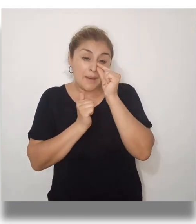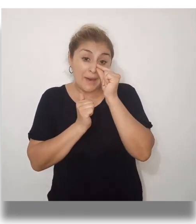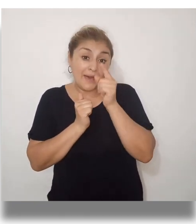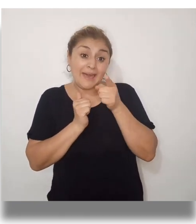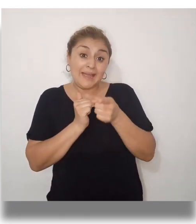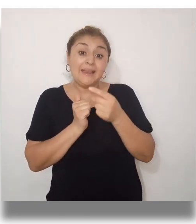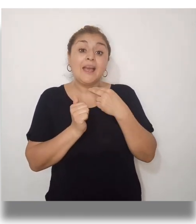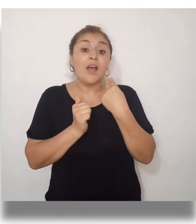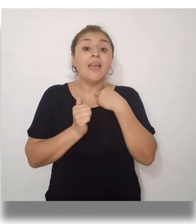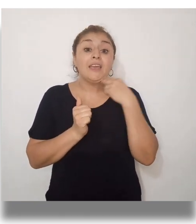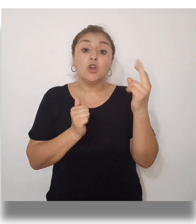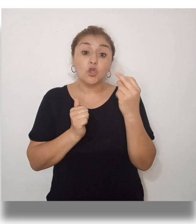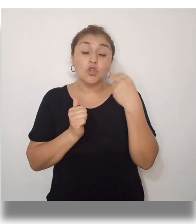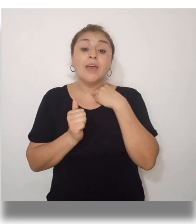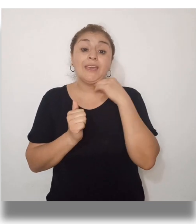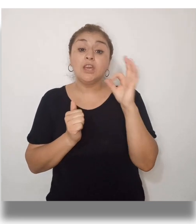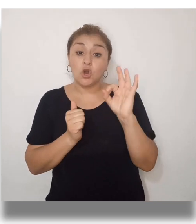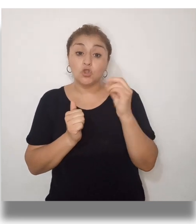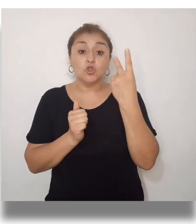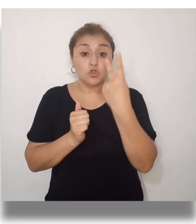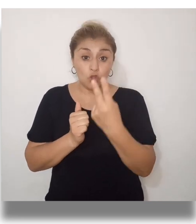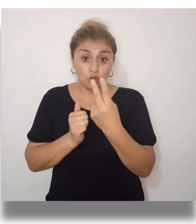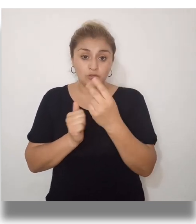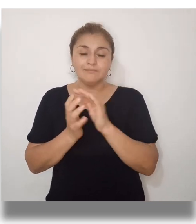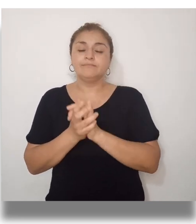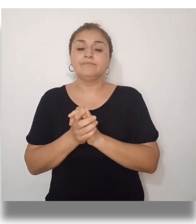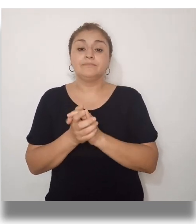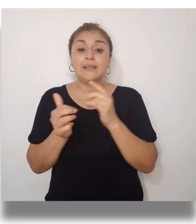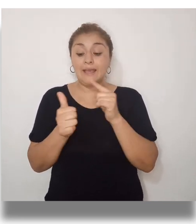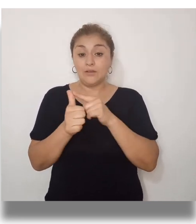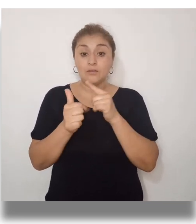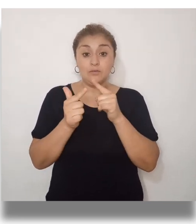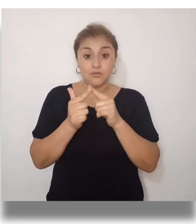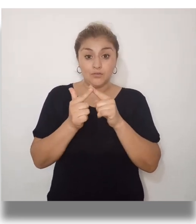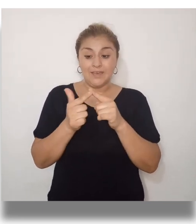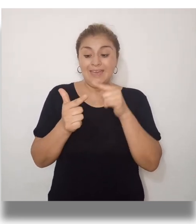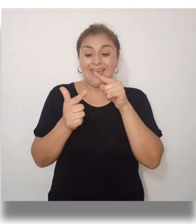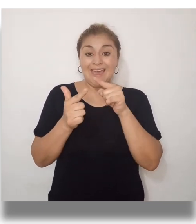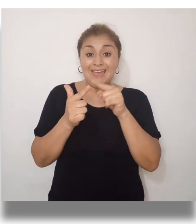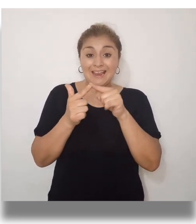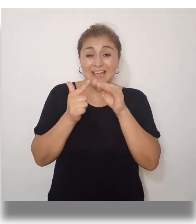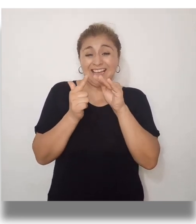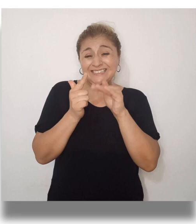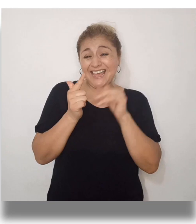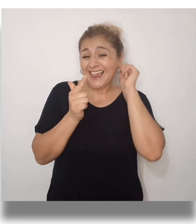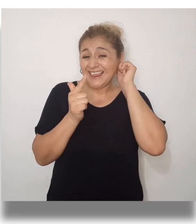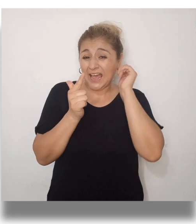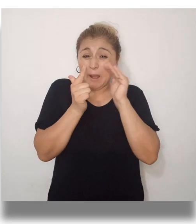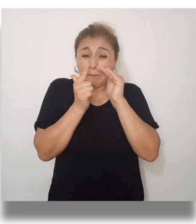la historia de un padre que tiene dos hijos y el menor de ellos